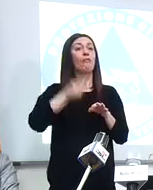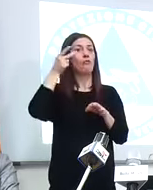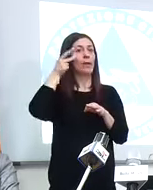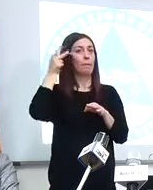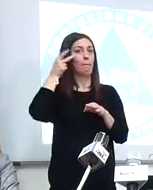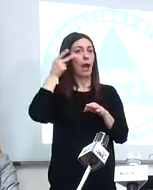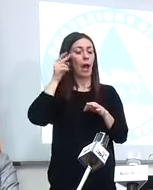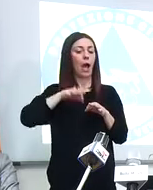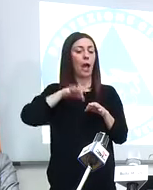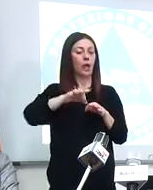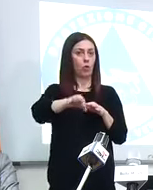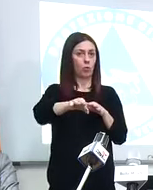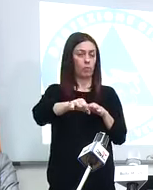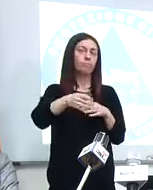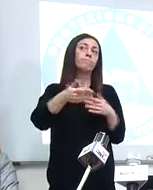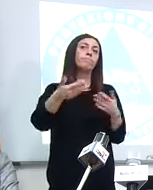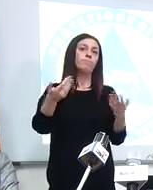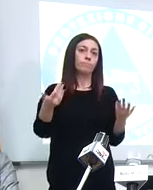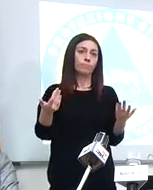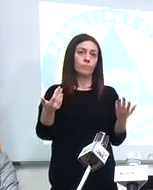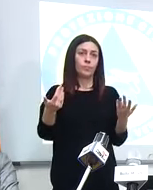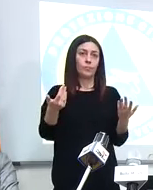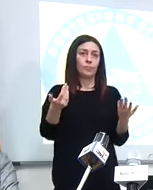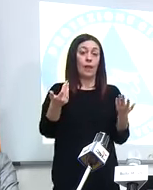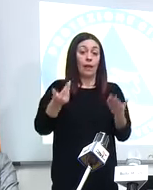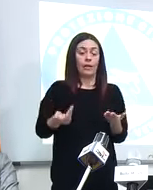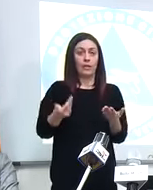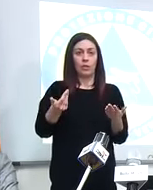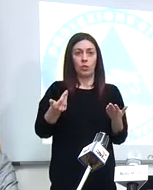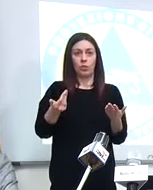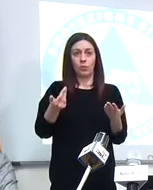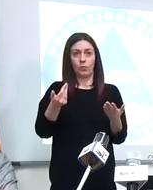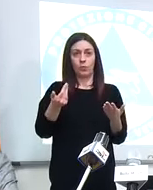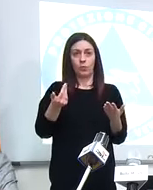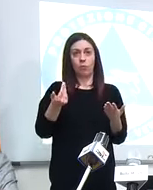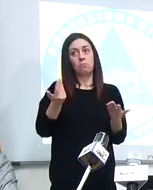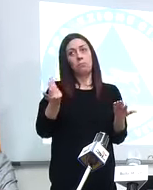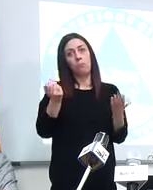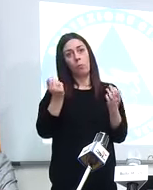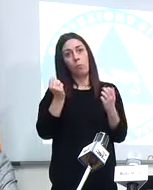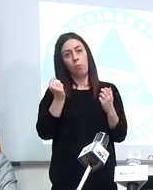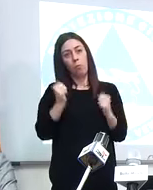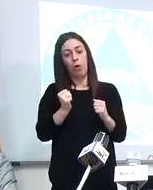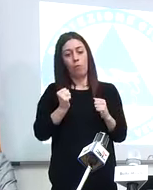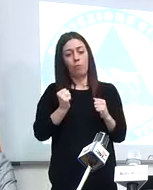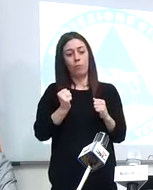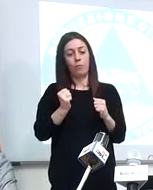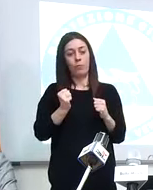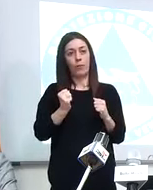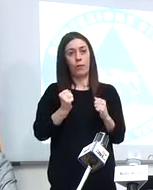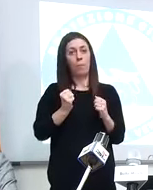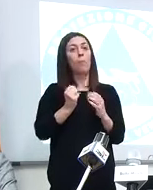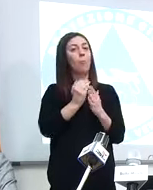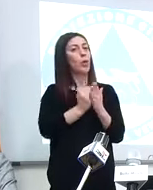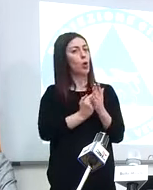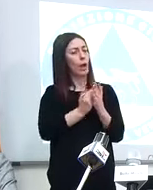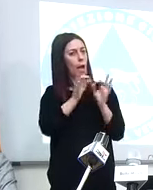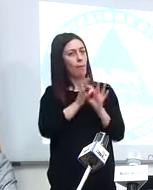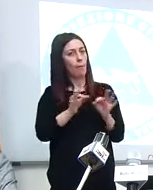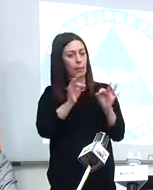chiaro che a questo punto il fatto di avere la possibilità, insomma, di programmare sulla base delle dosi che